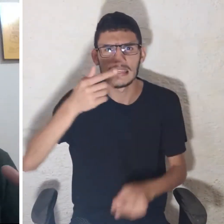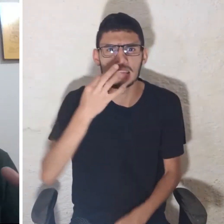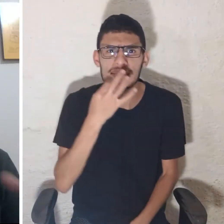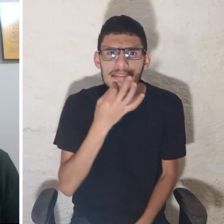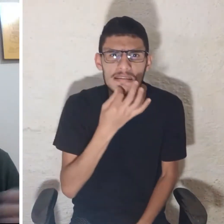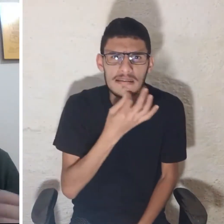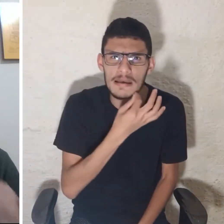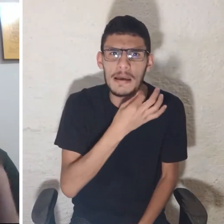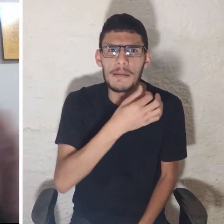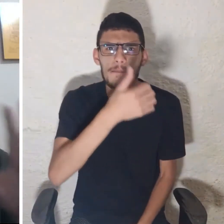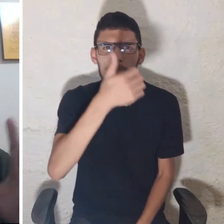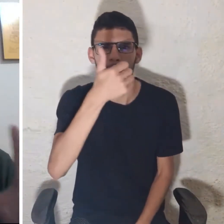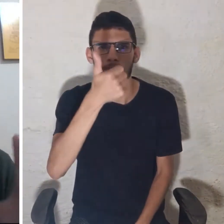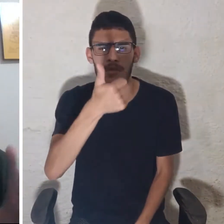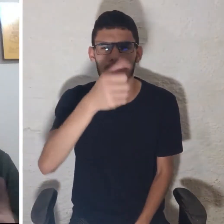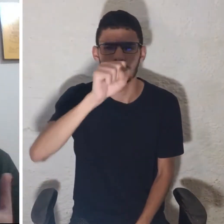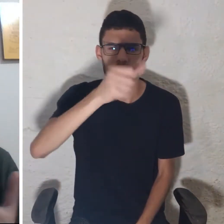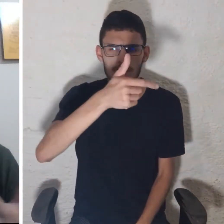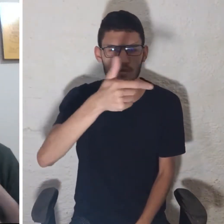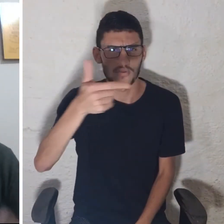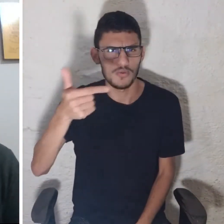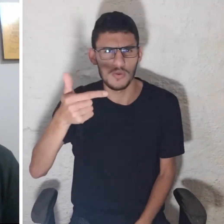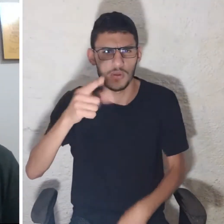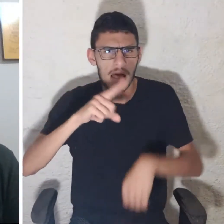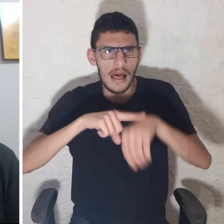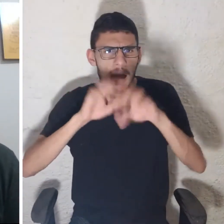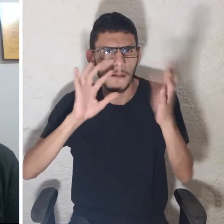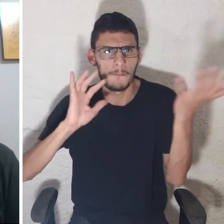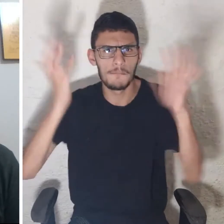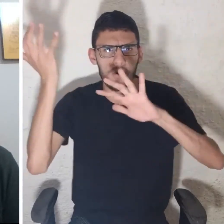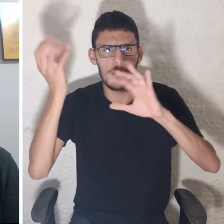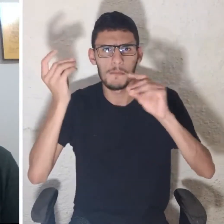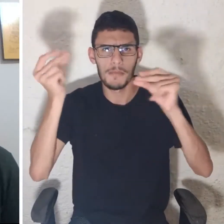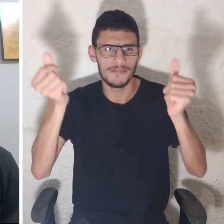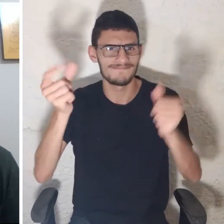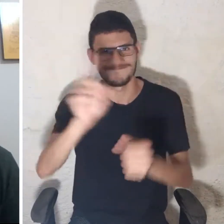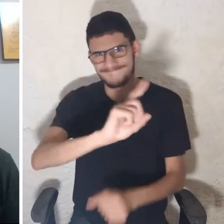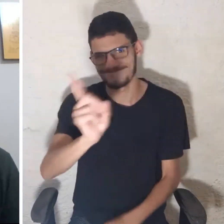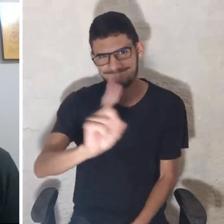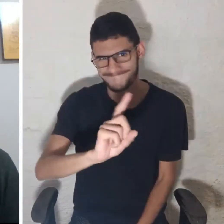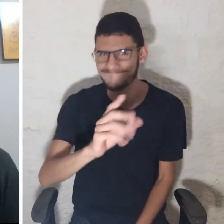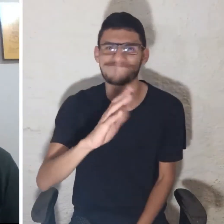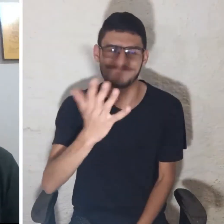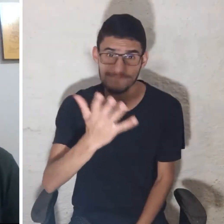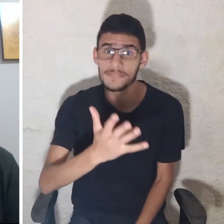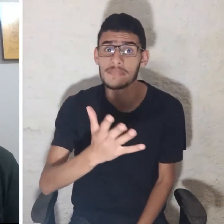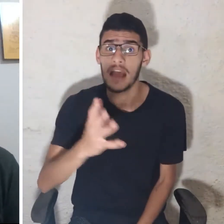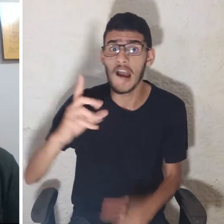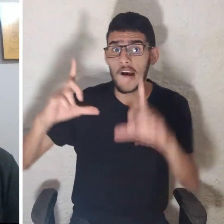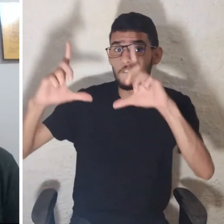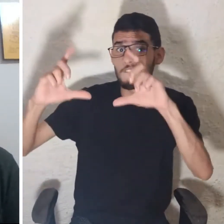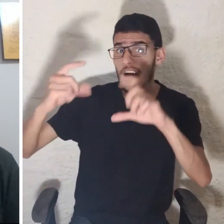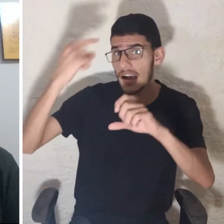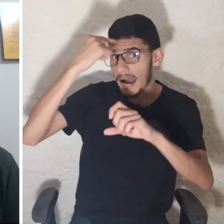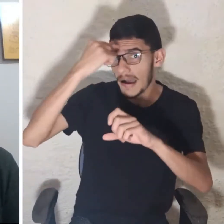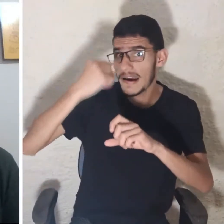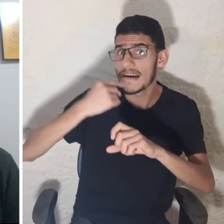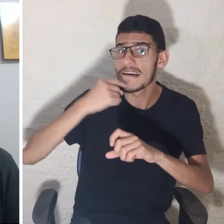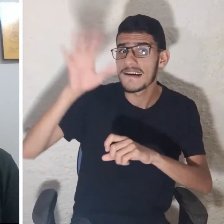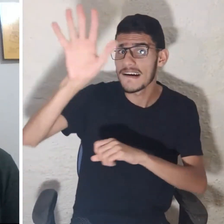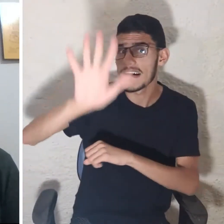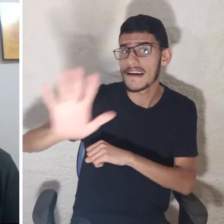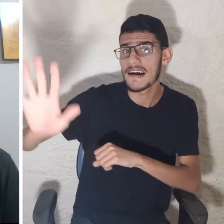de 1822, de uma hora para outra, e não foi, né? A própria imagem também, né, aquela